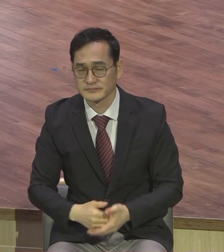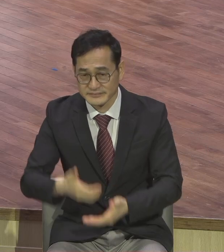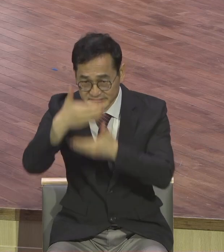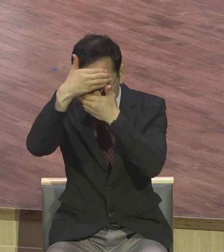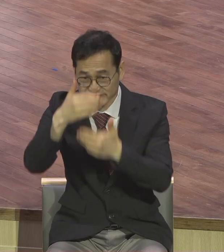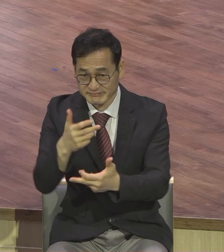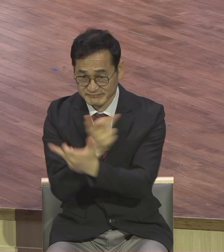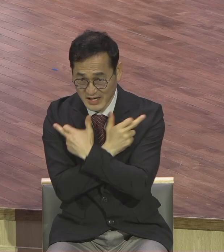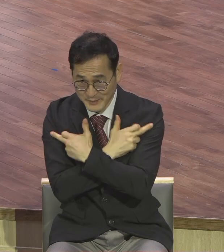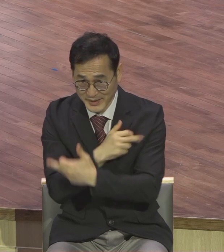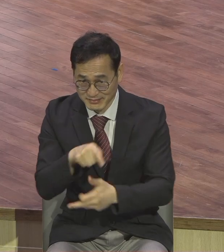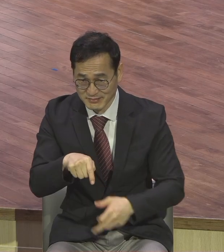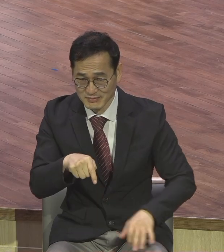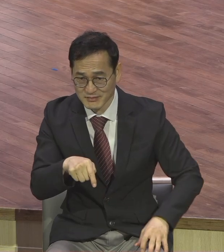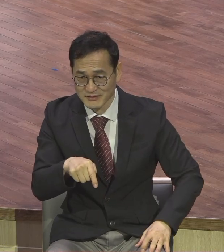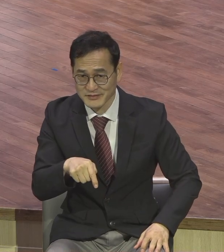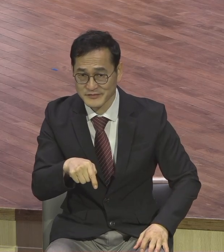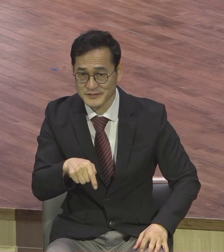아프가니스탄이